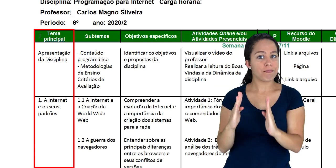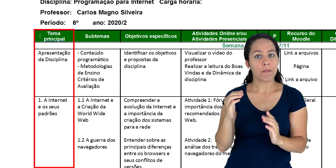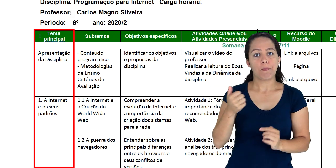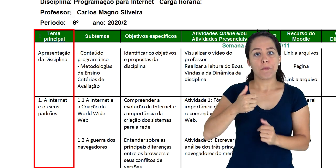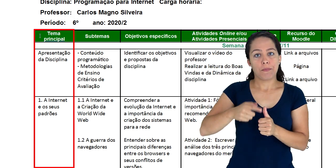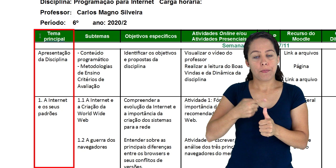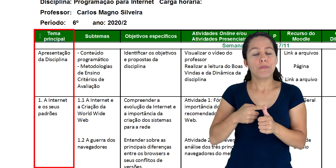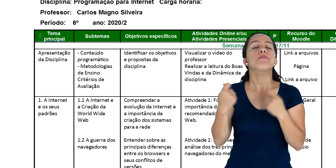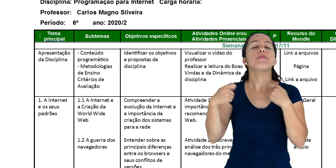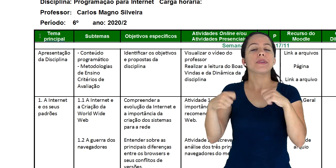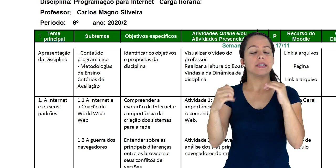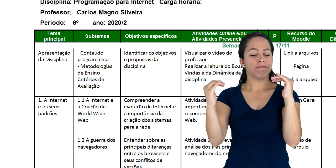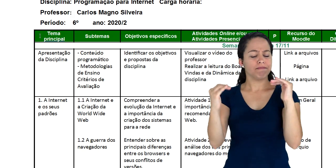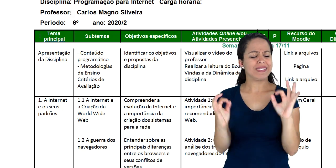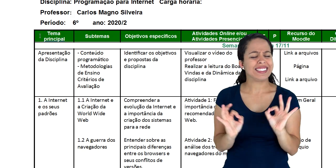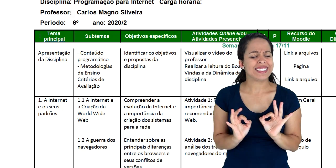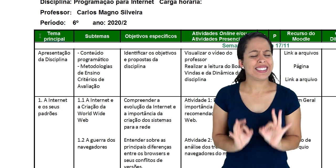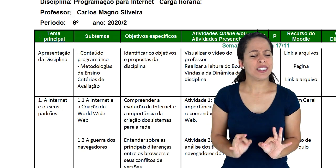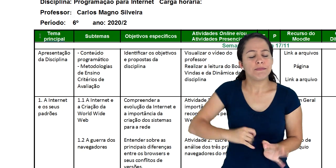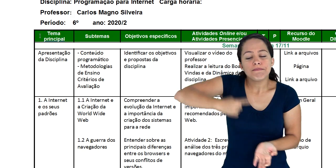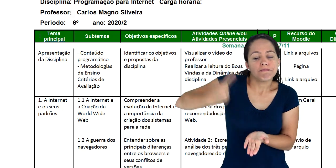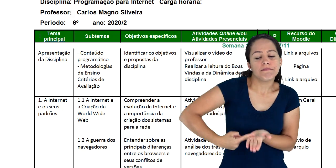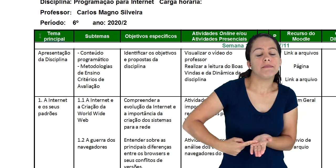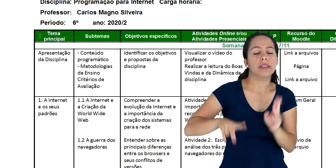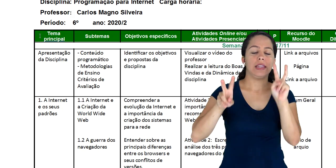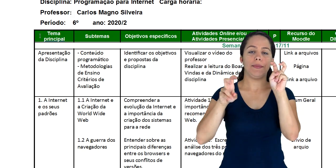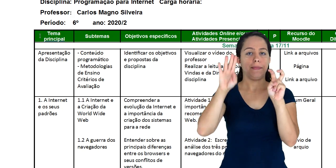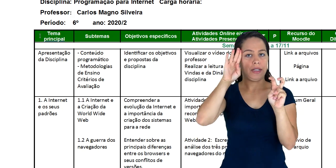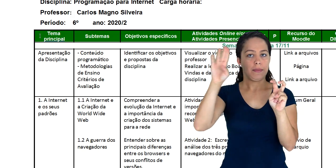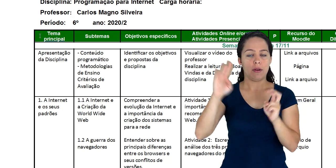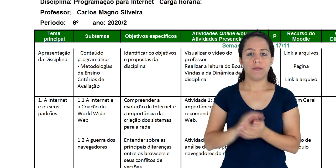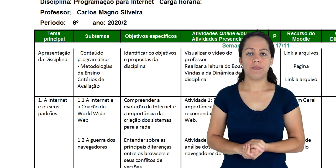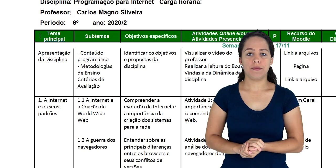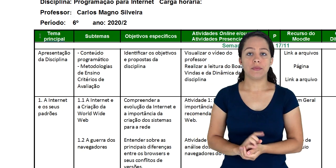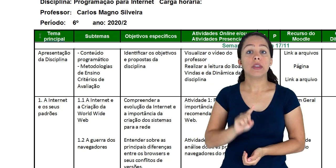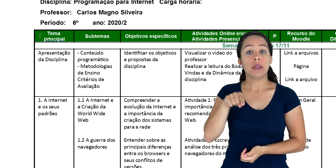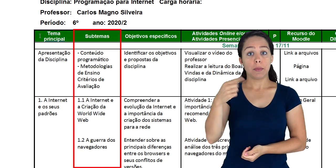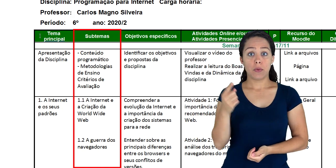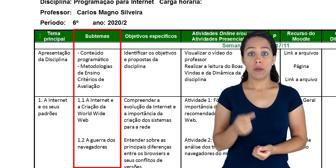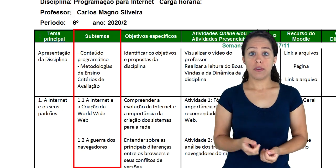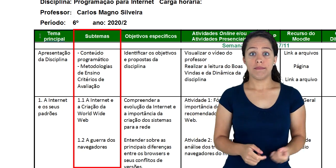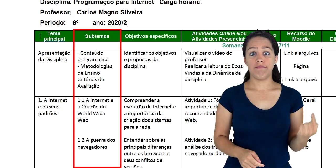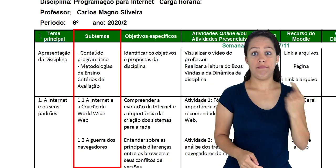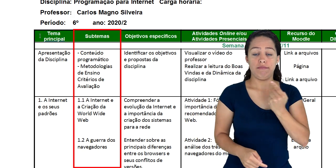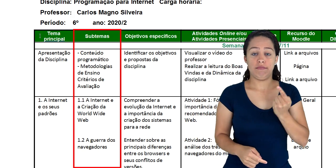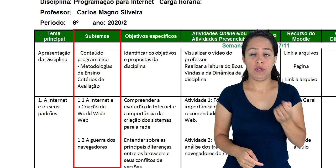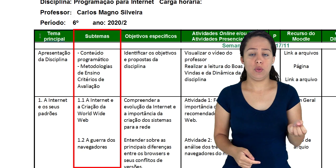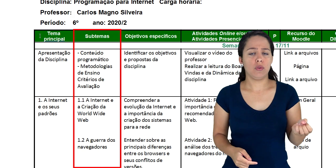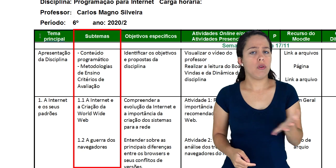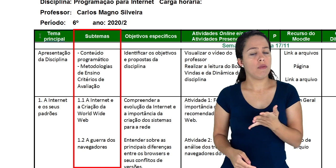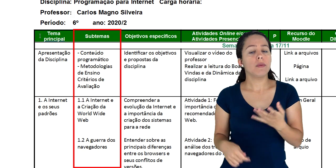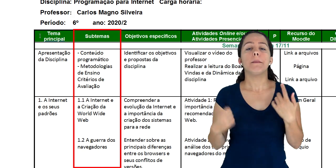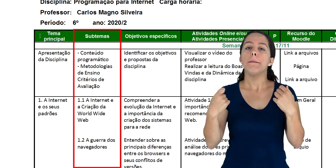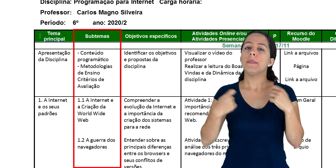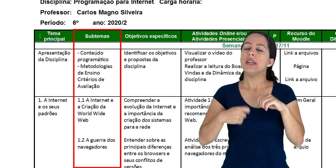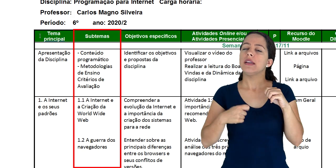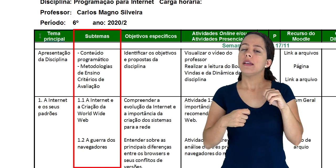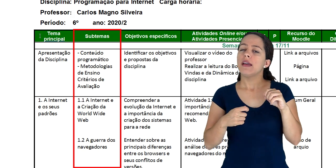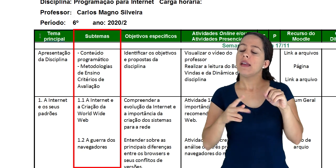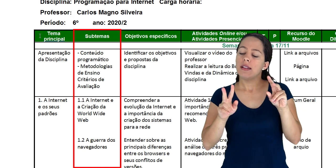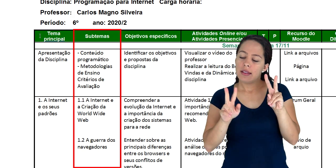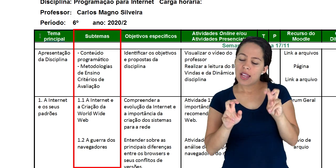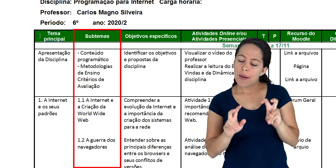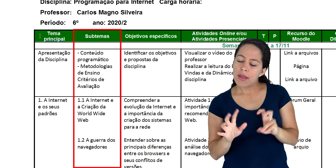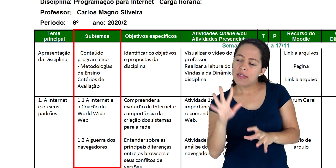coluna. Logo em seguida, quando definir o tema principal, é necessário definir